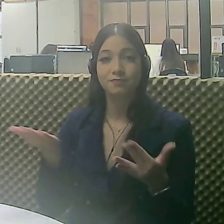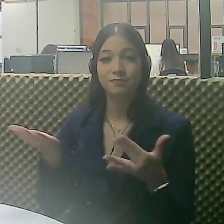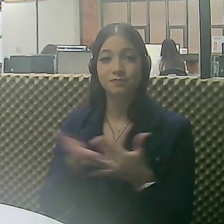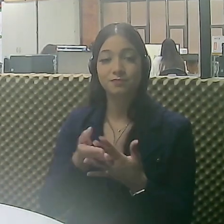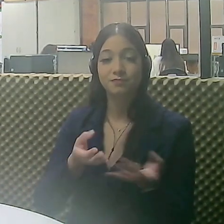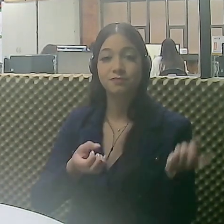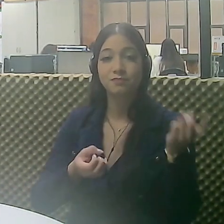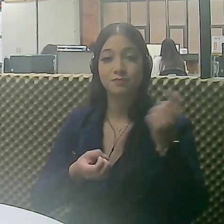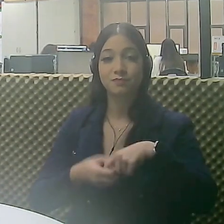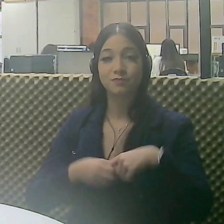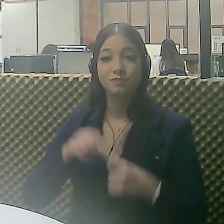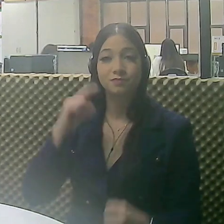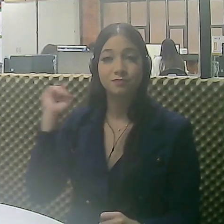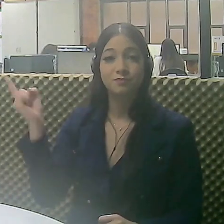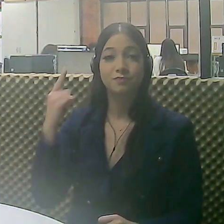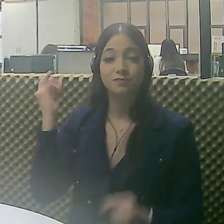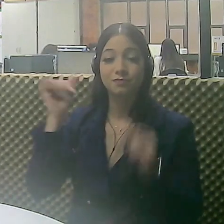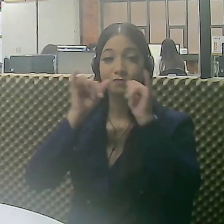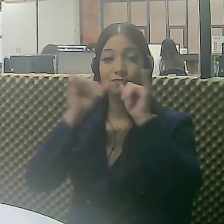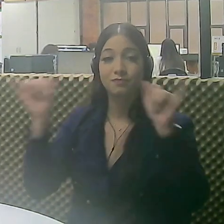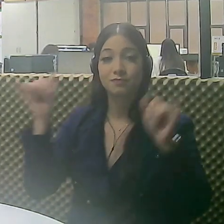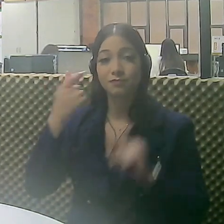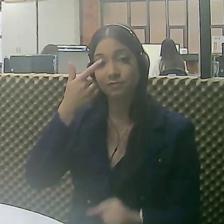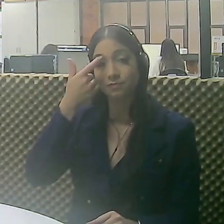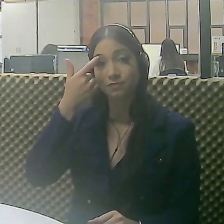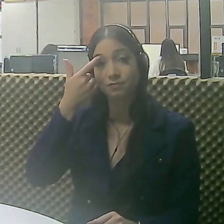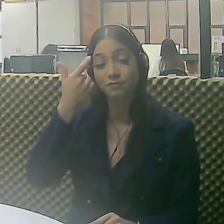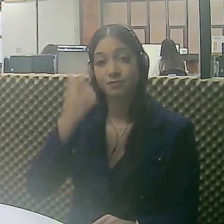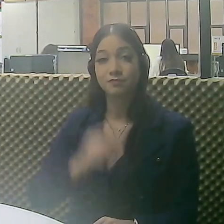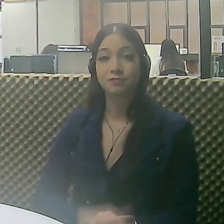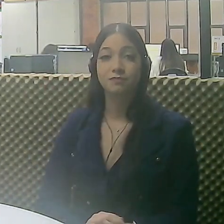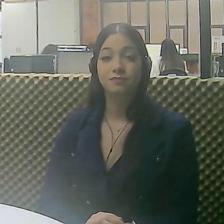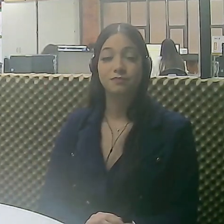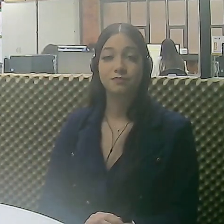rápido intervalo, já já voltamos com o Giro de Notícias.